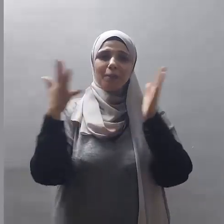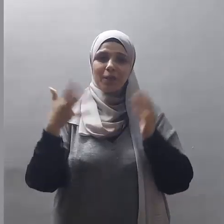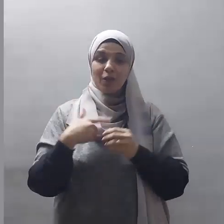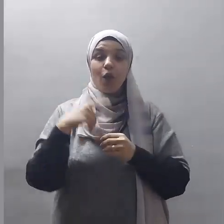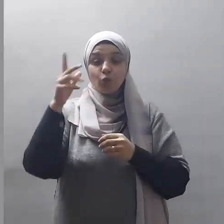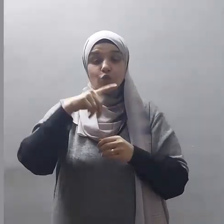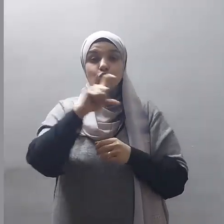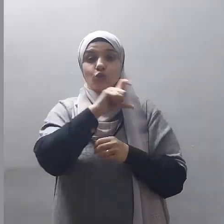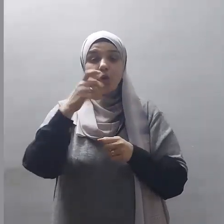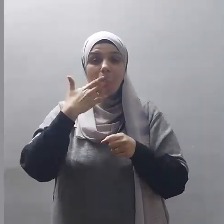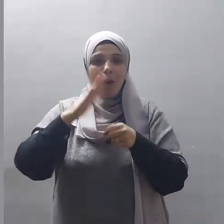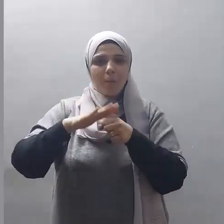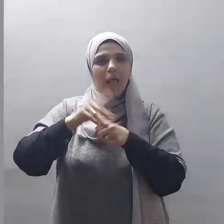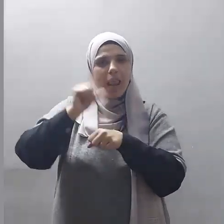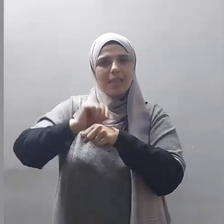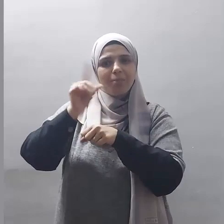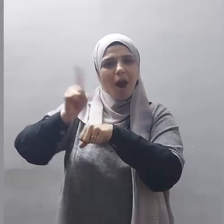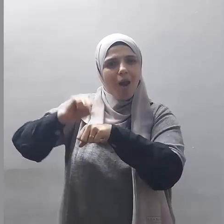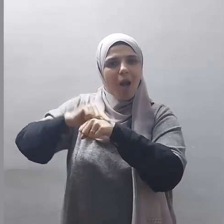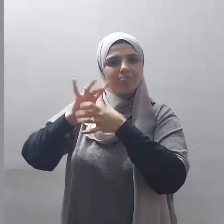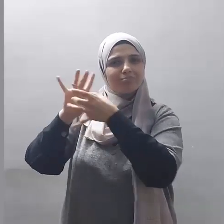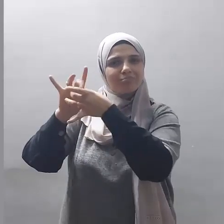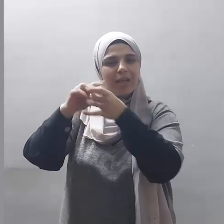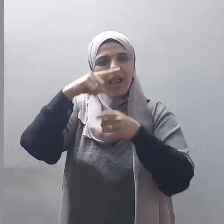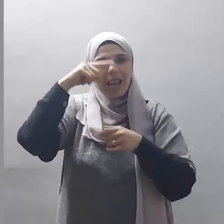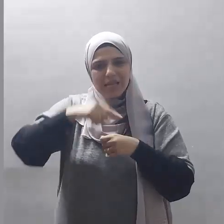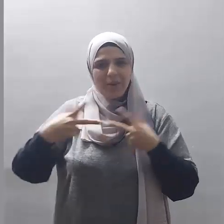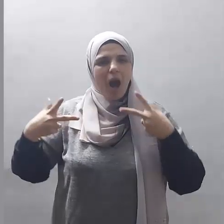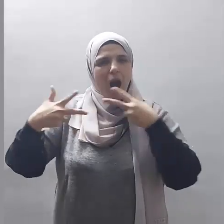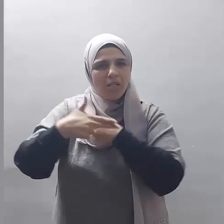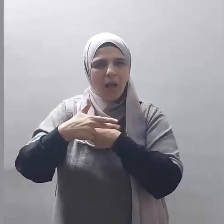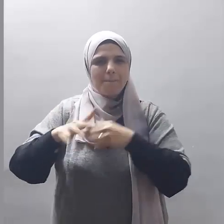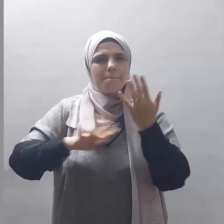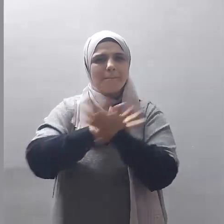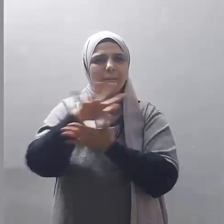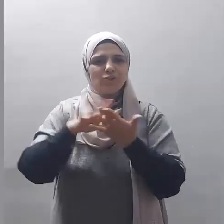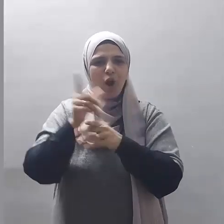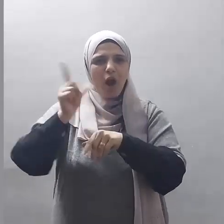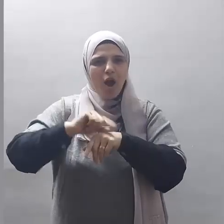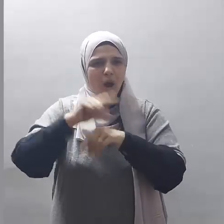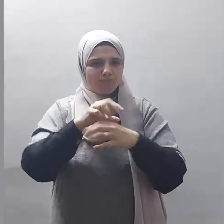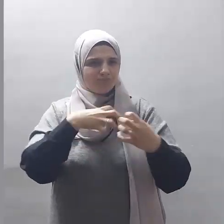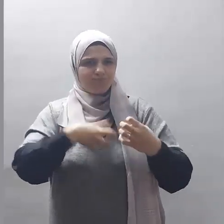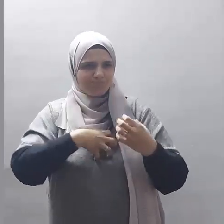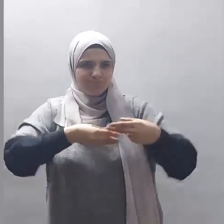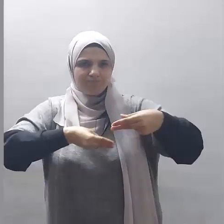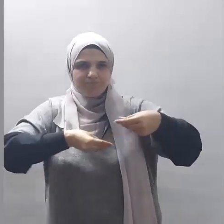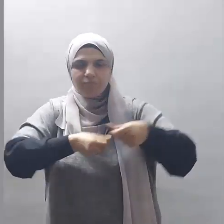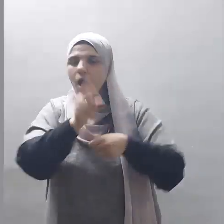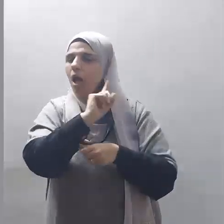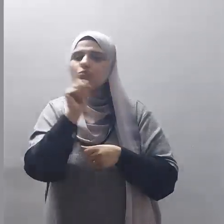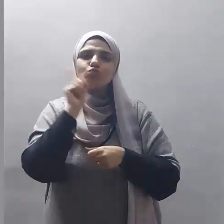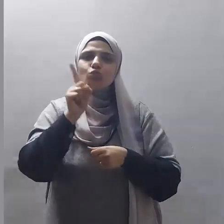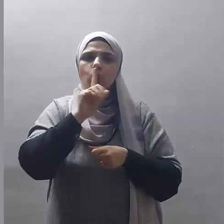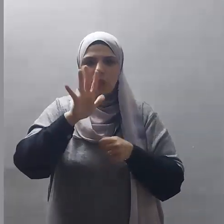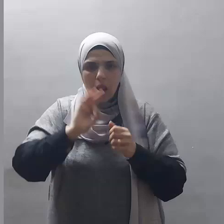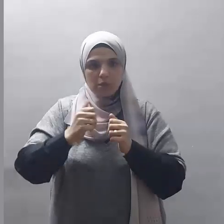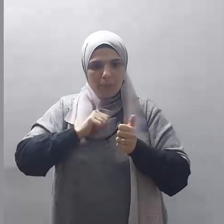البر والصلة، فلا مجال فيه للخصام أو الخلاف أو المشاحنة، يسارع الناس فيه إلى الخيرات